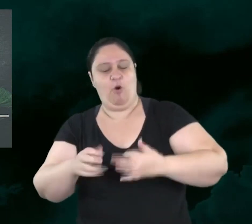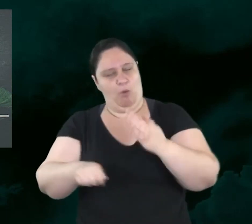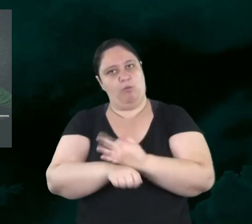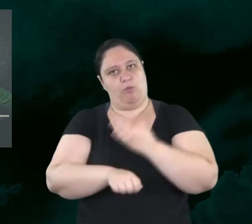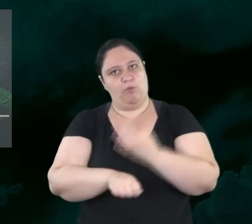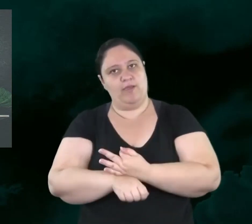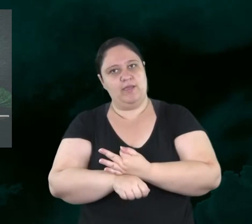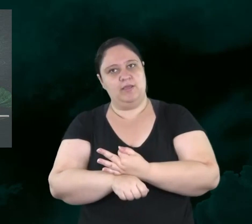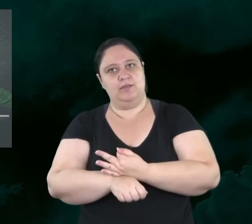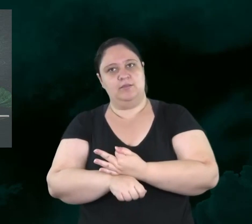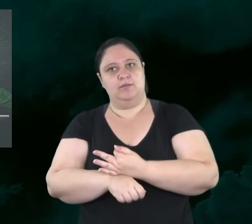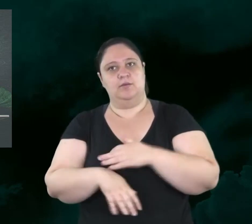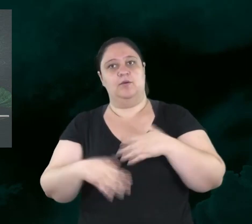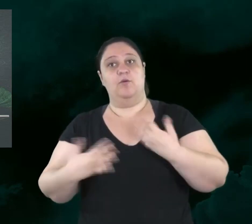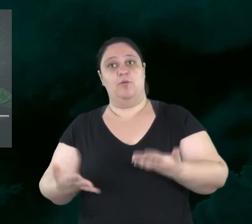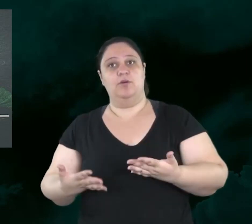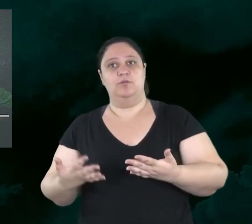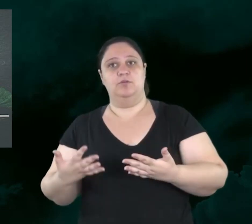é muito